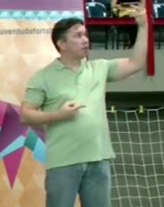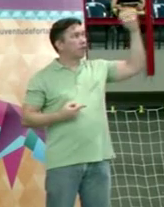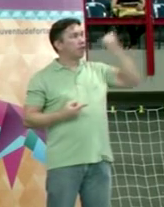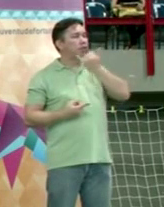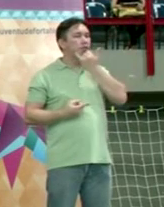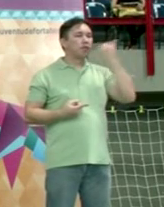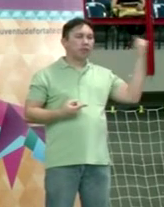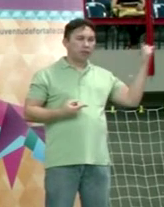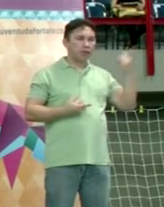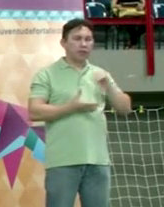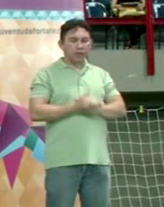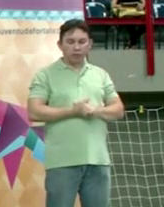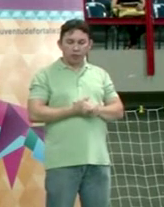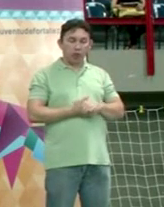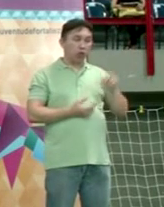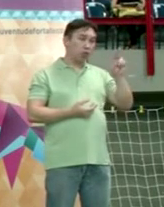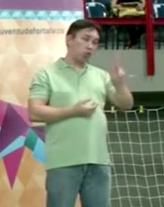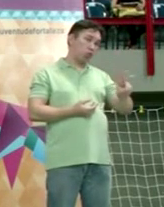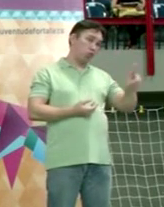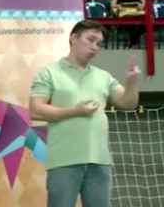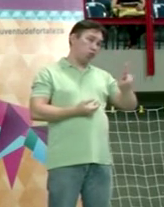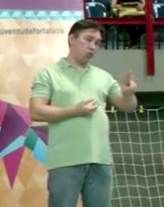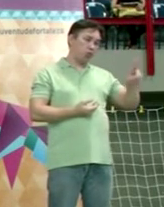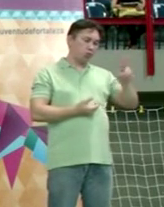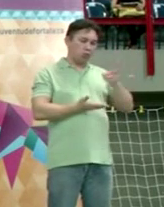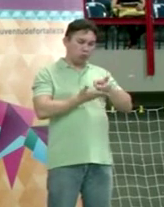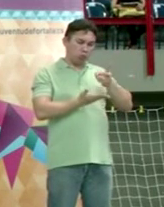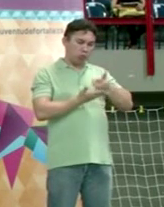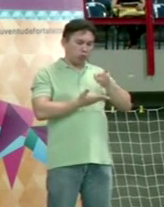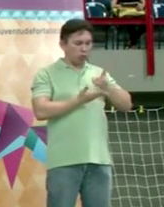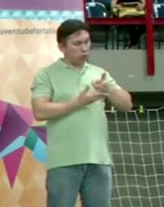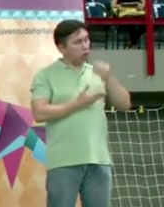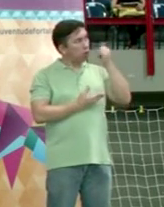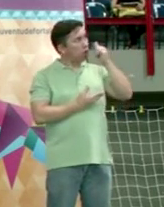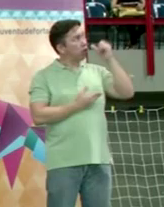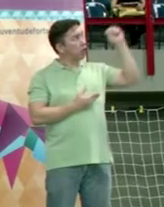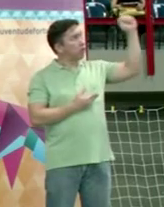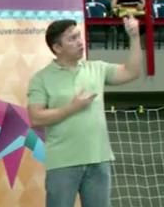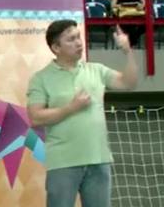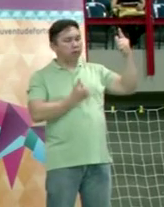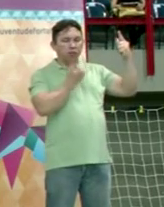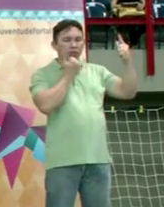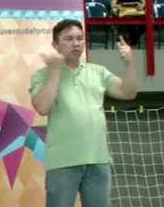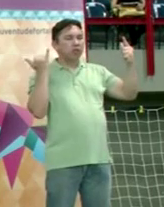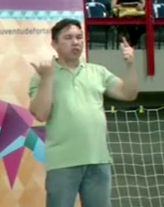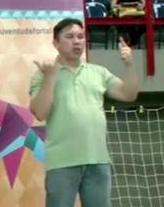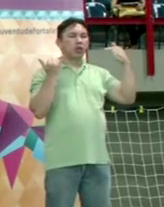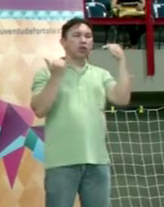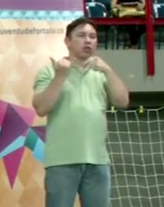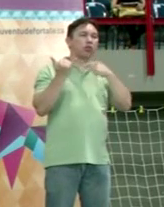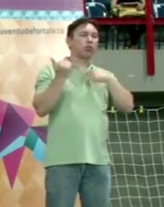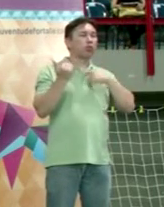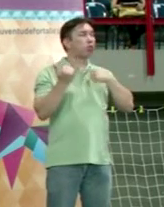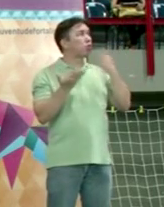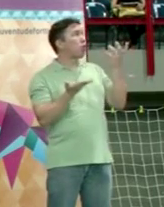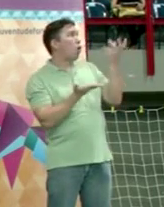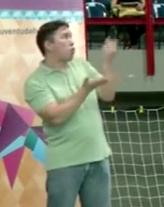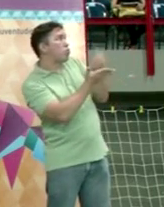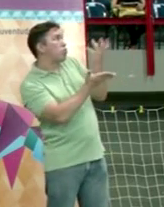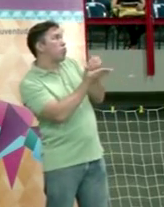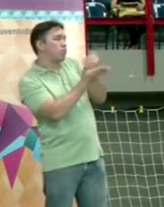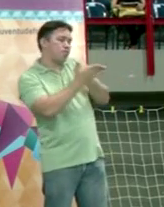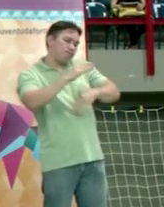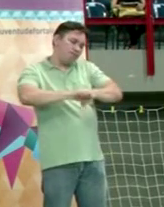climáticas. O uso efetivo da energia solar depende de formas de estocar